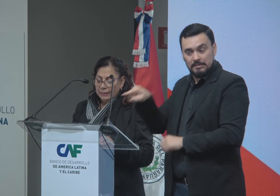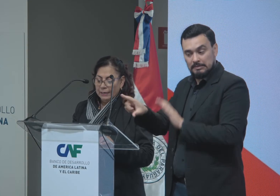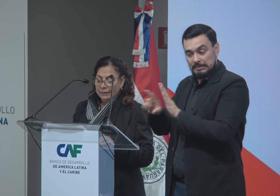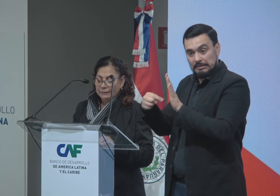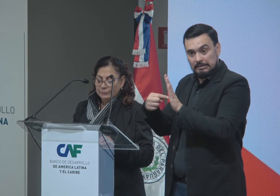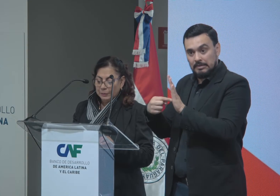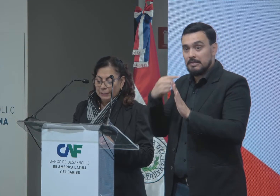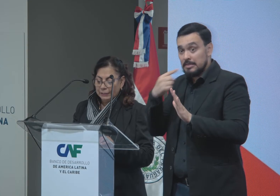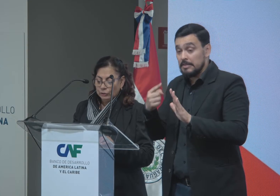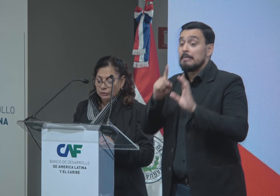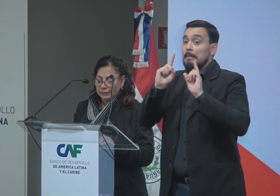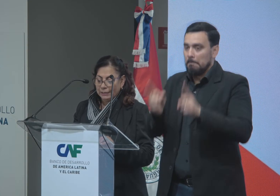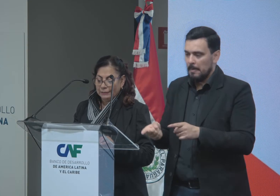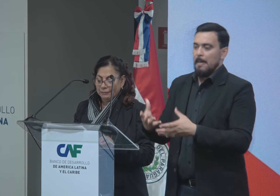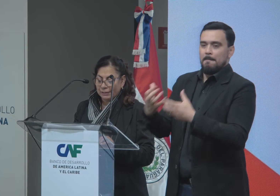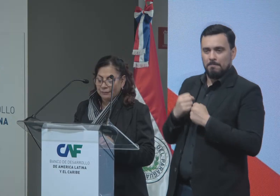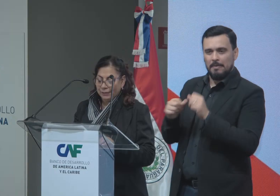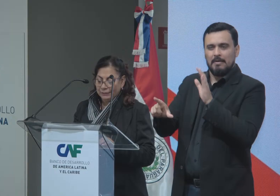y la Ley